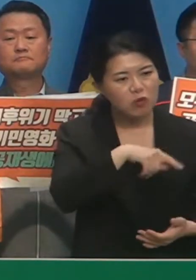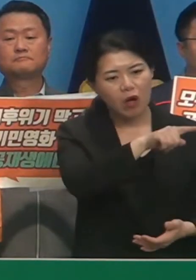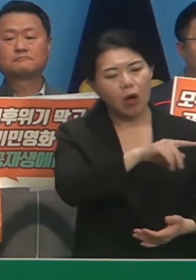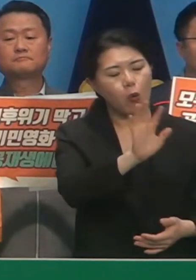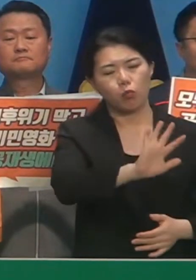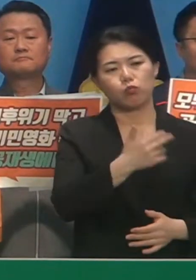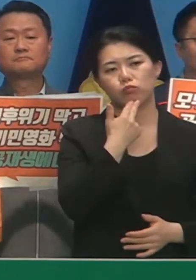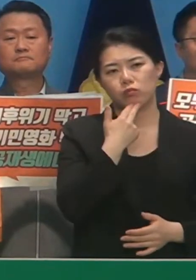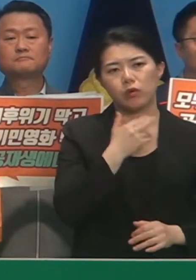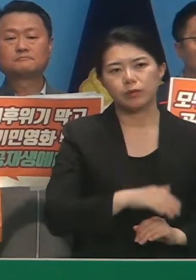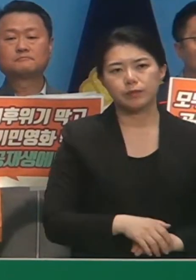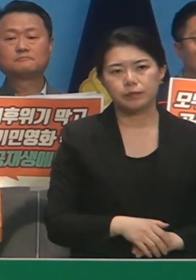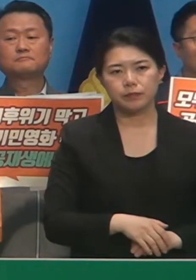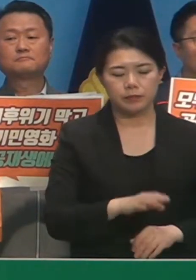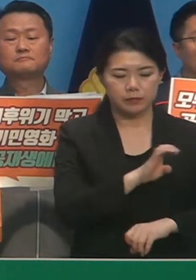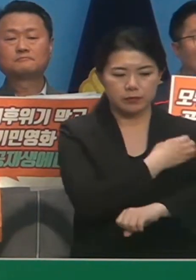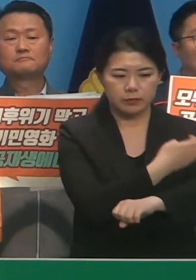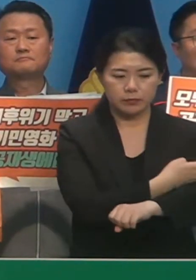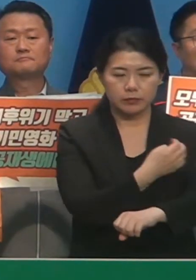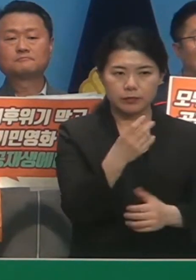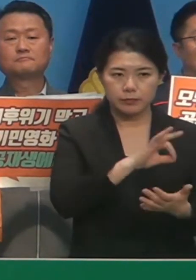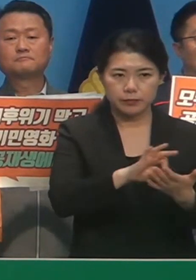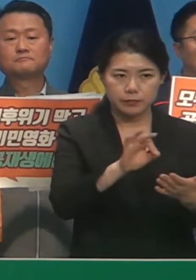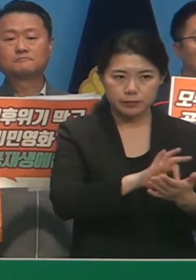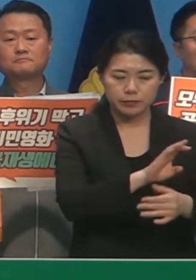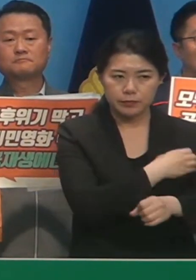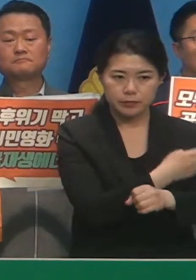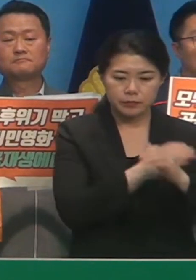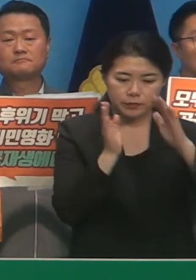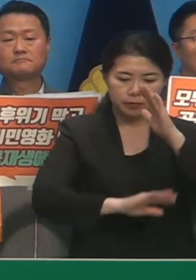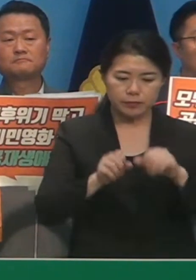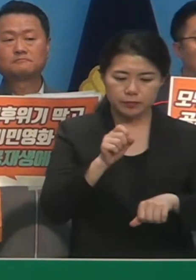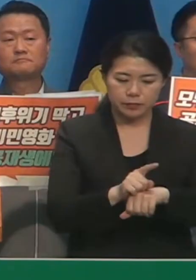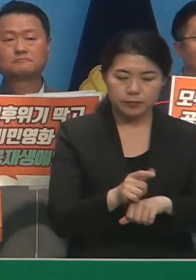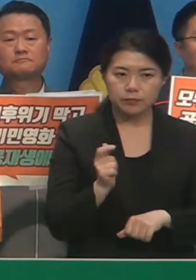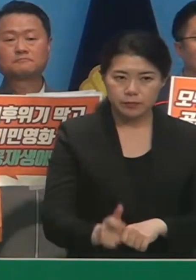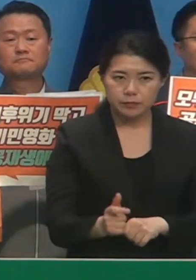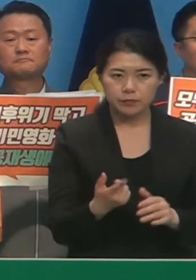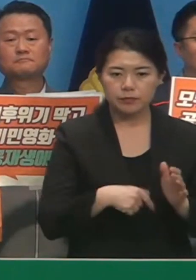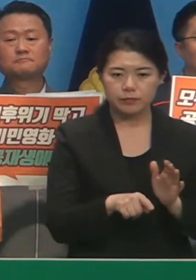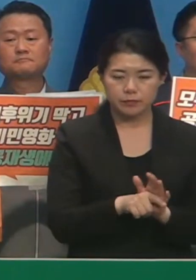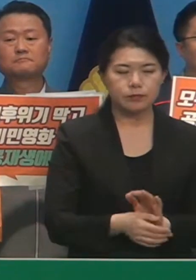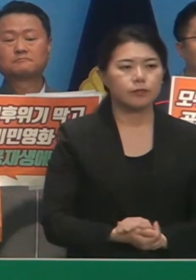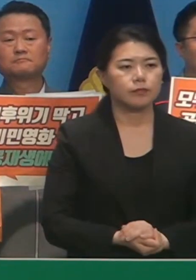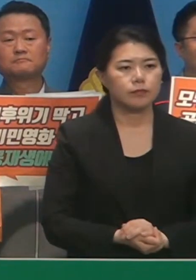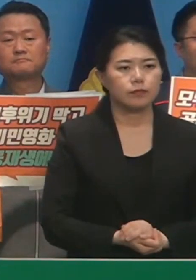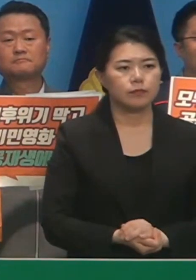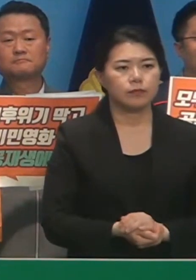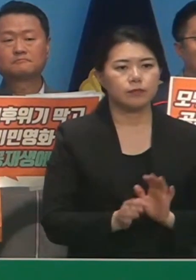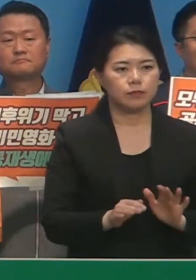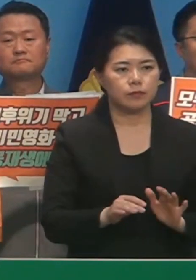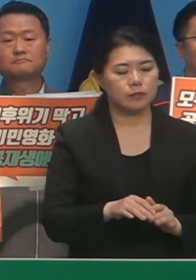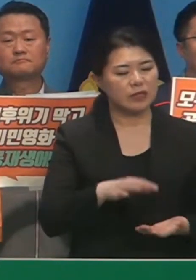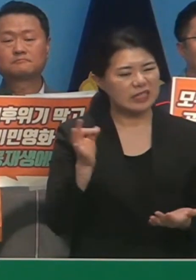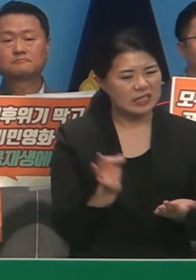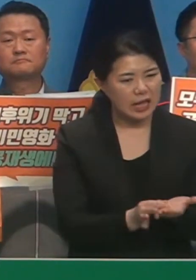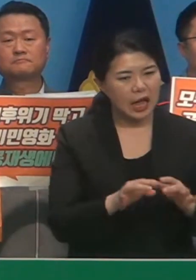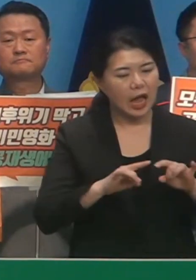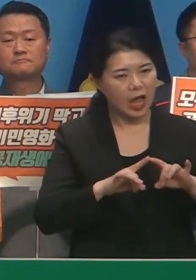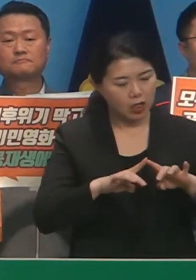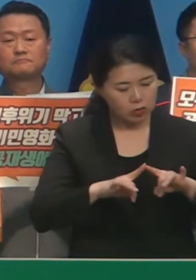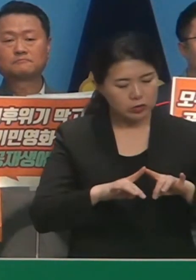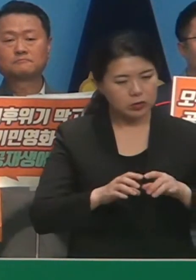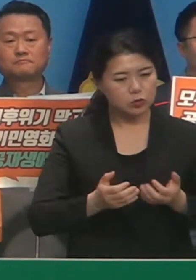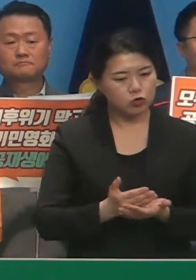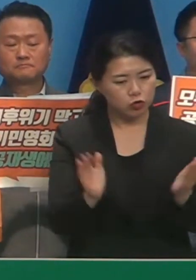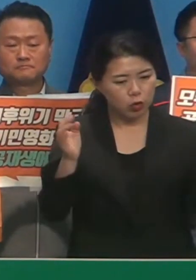않은 것입니다. 재생에너지 공공성 방안은 이러한 점에서 본다면 저렴한 에너지 공급,